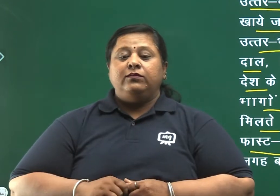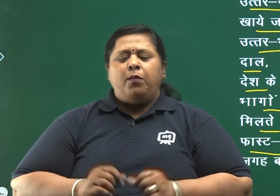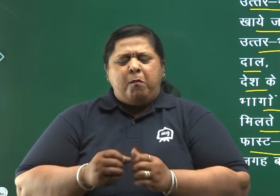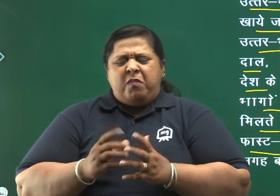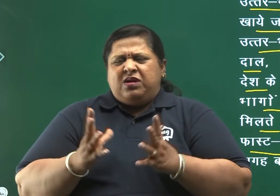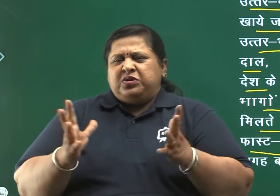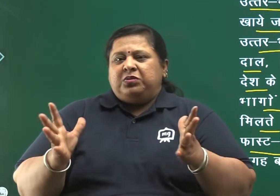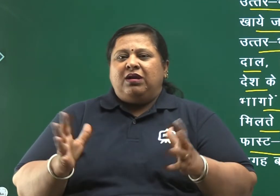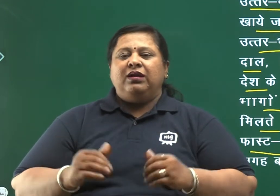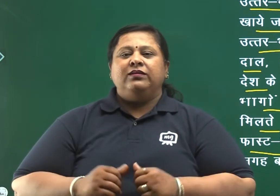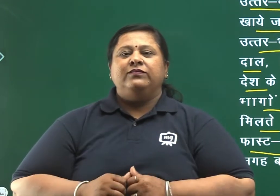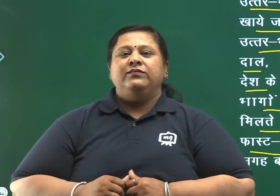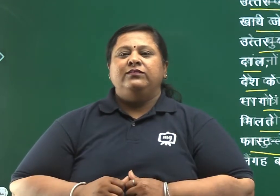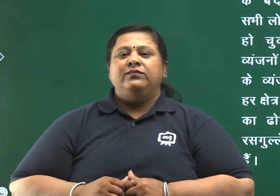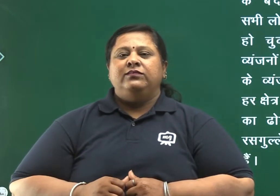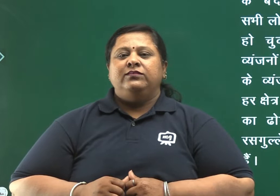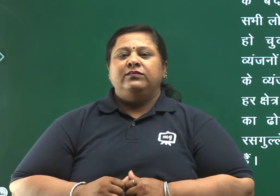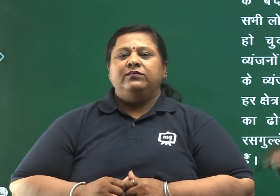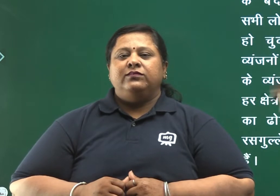बढ़ चुका है।